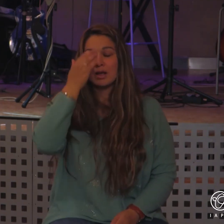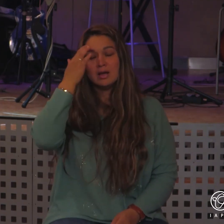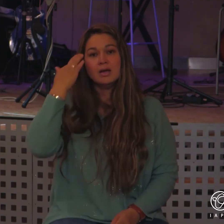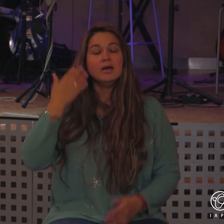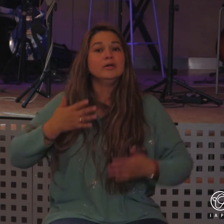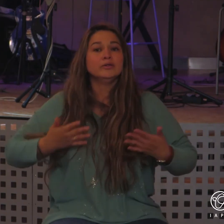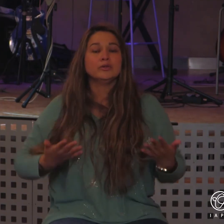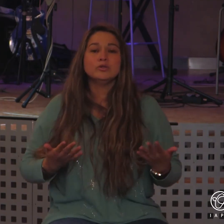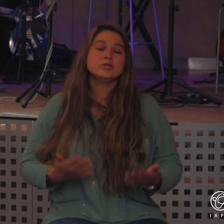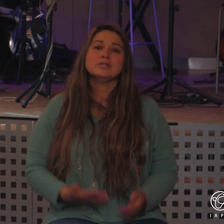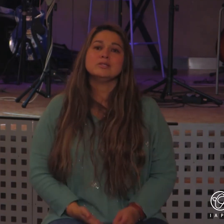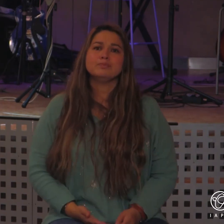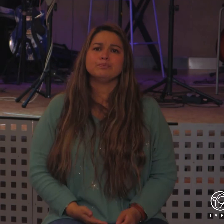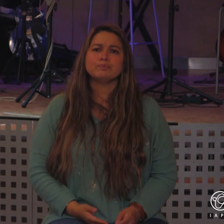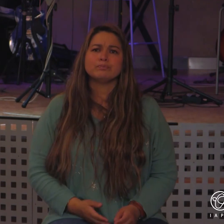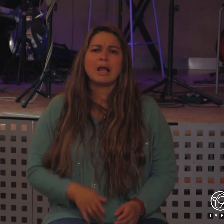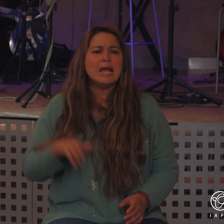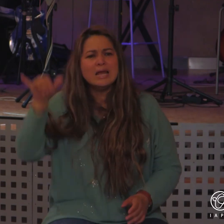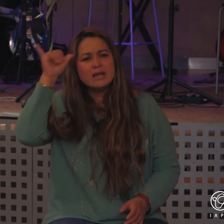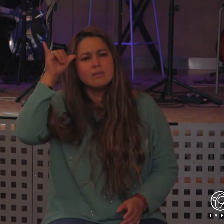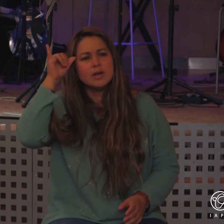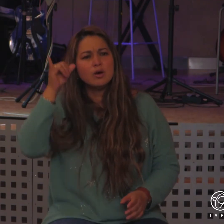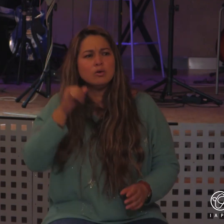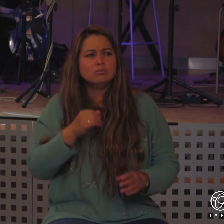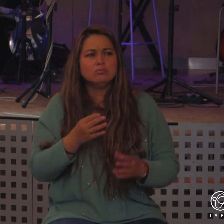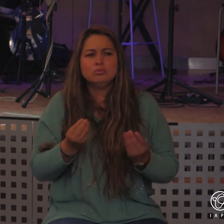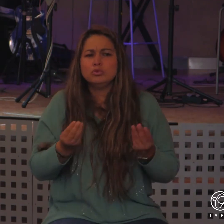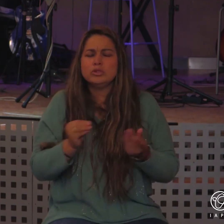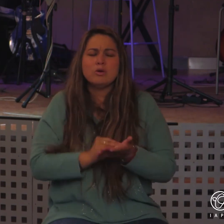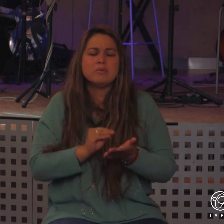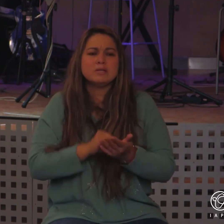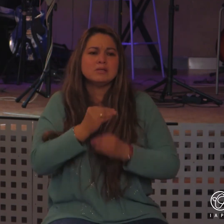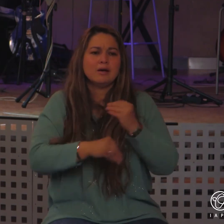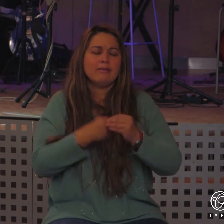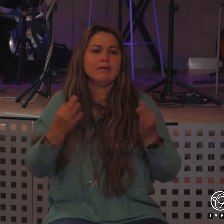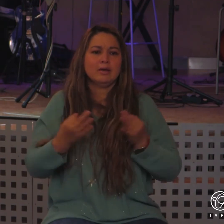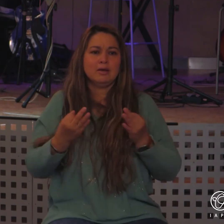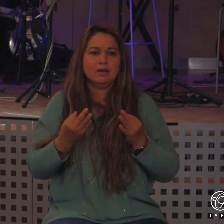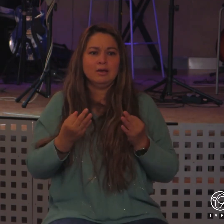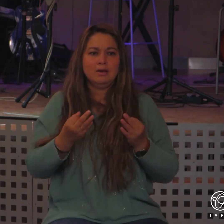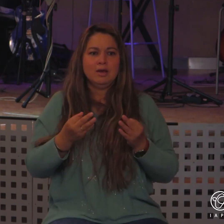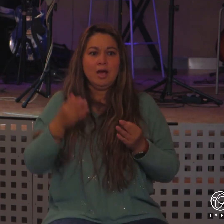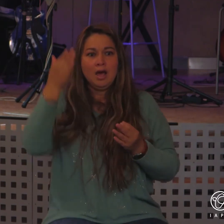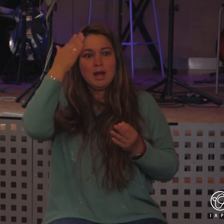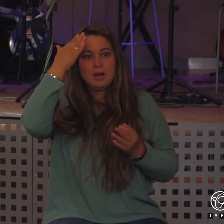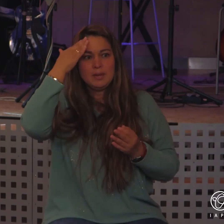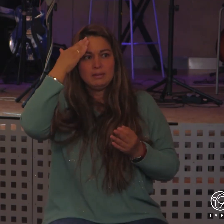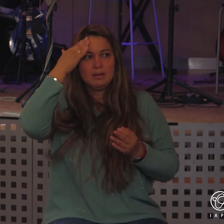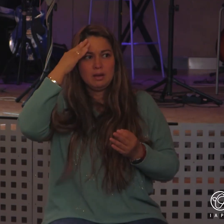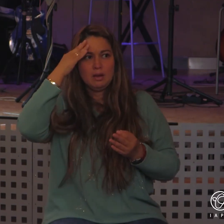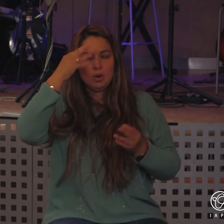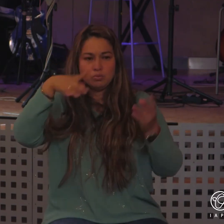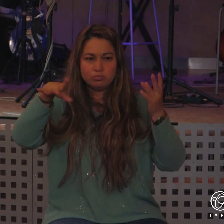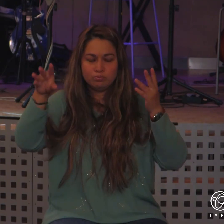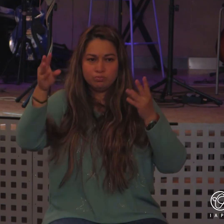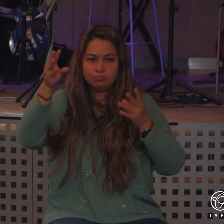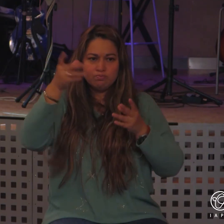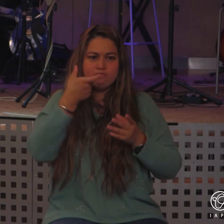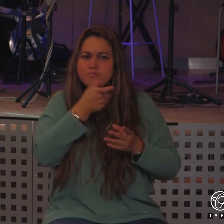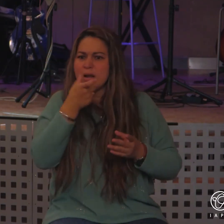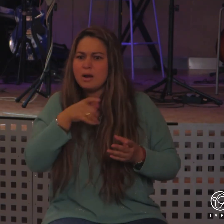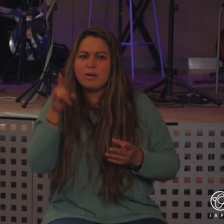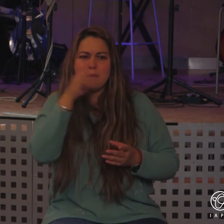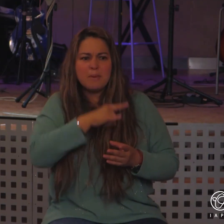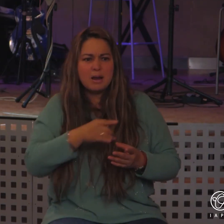de nuestra mente, hacernos pensar que Dios no está aquí, que Él no está con nosotros, nos roban el arca y un montón de